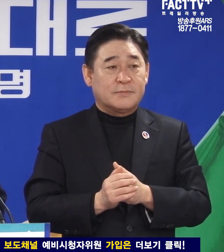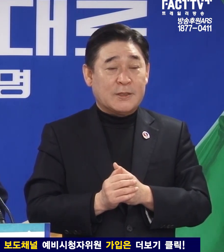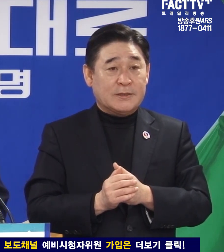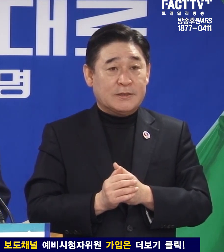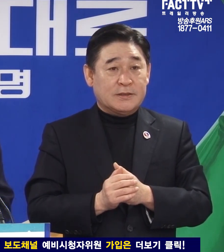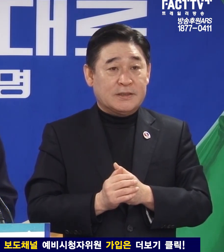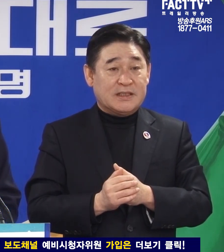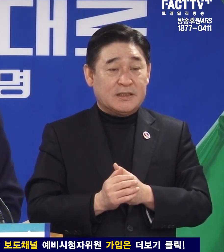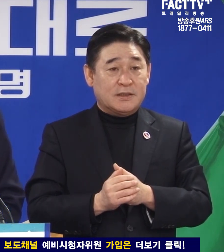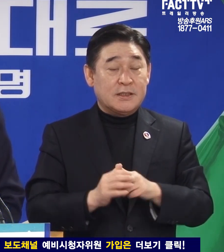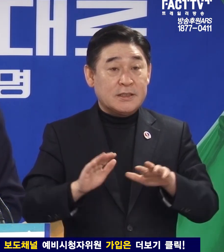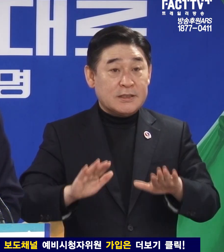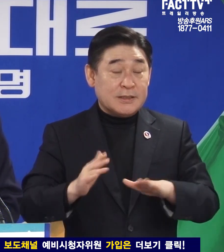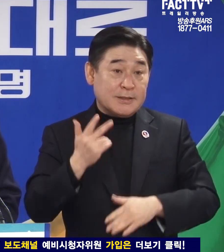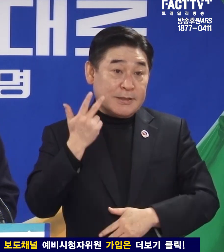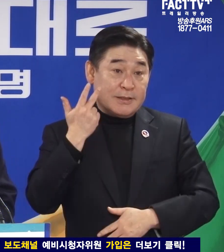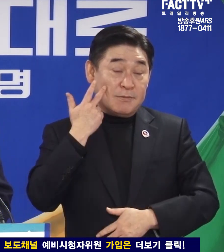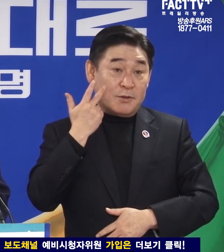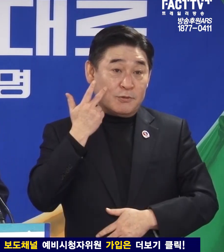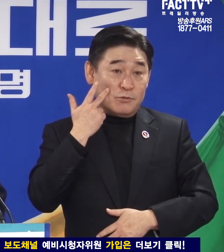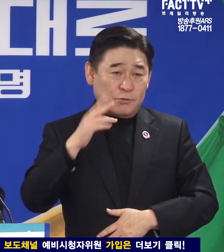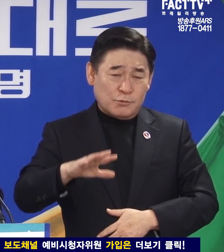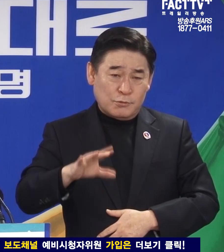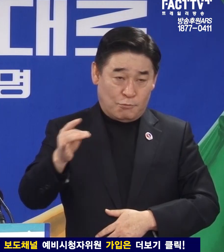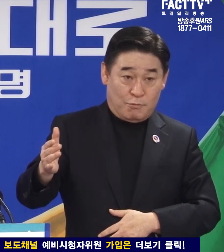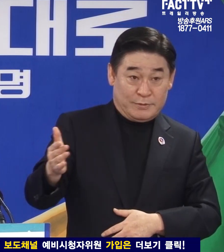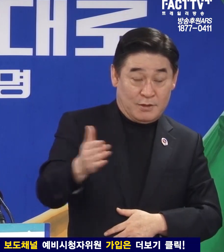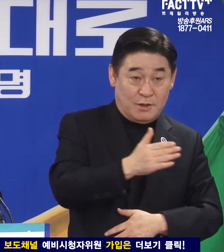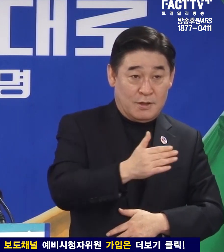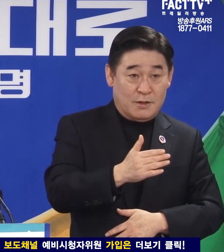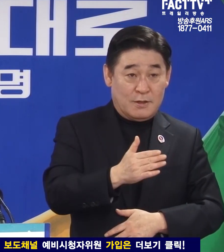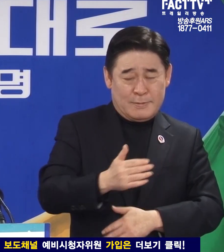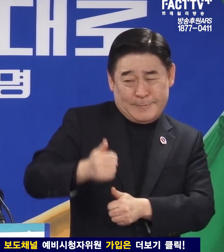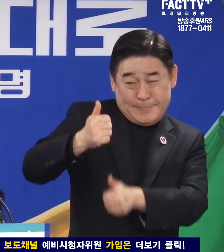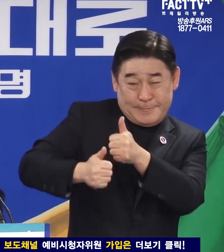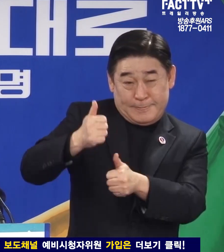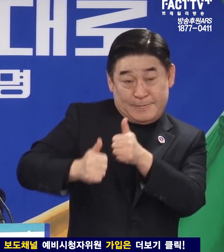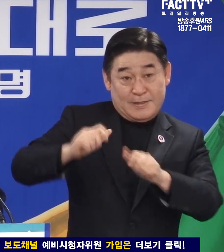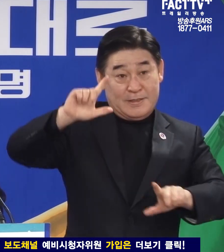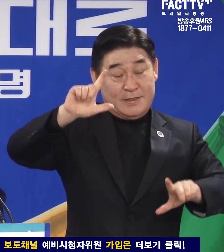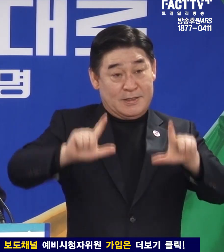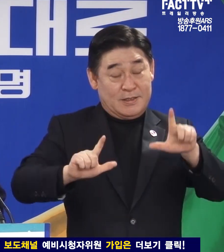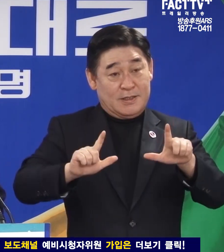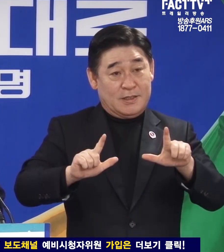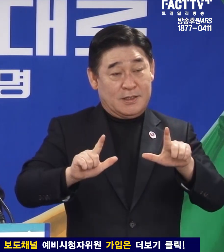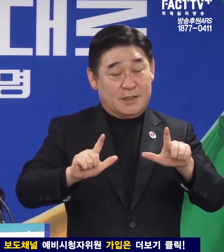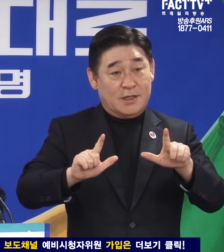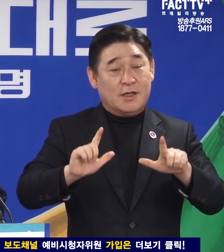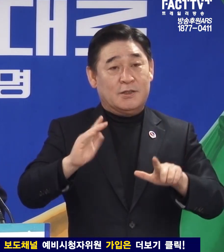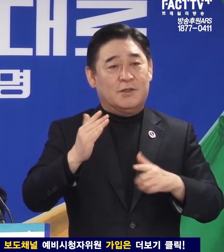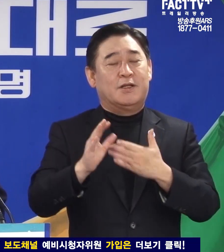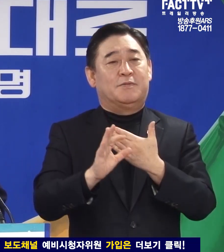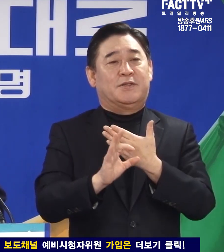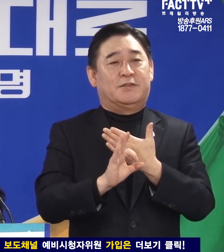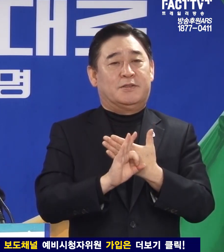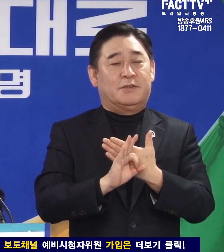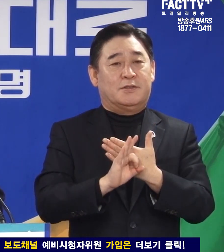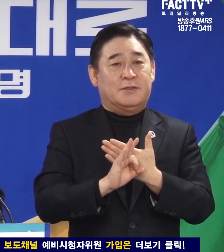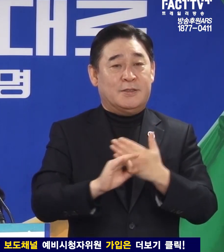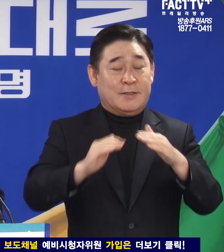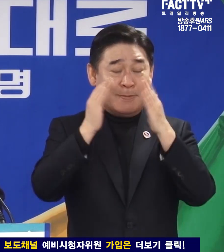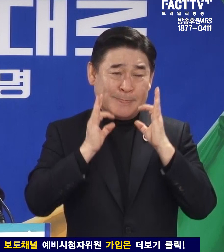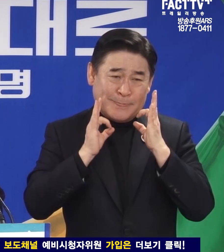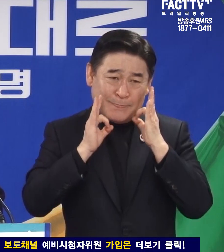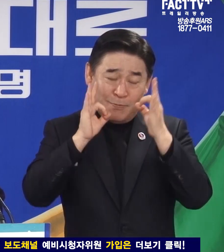총력전으로 나간다. 그러니까 이번 주 초반부터 이제 초경합 상태로 가는 그 상황이 다시 복원되면